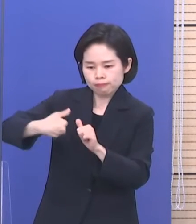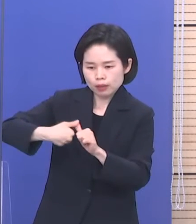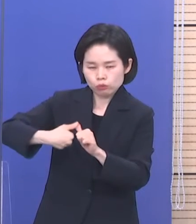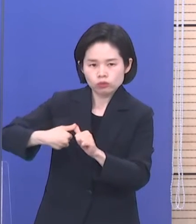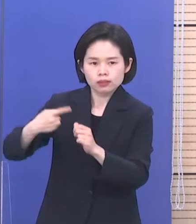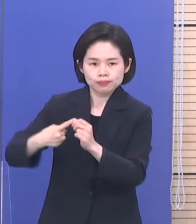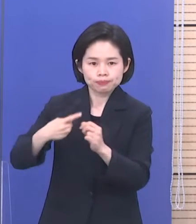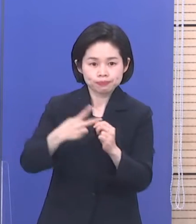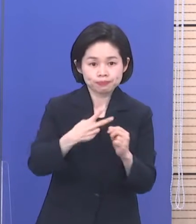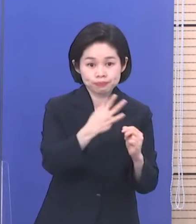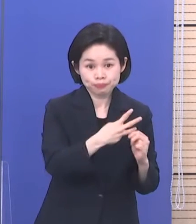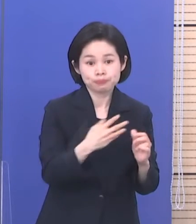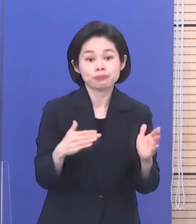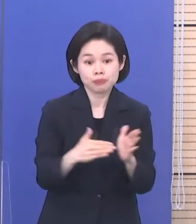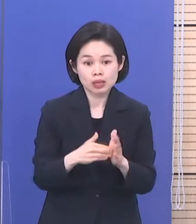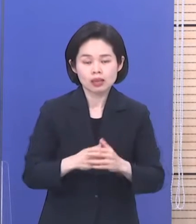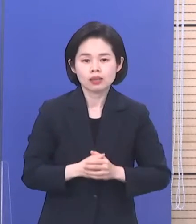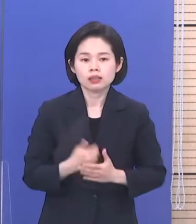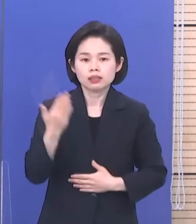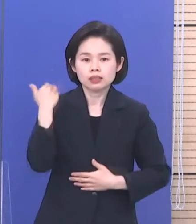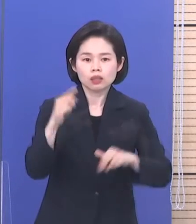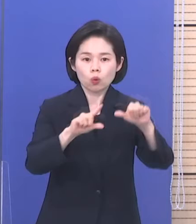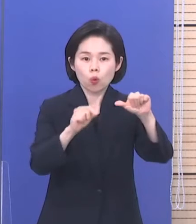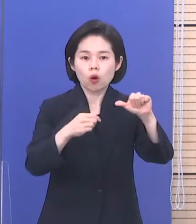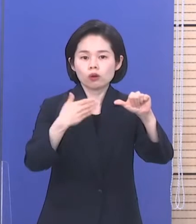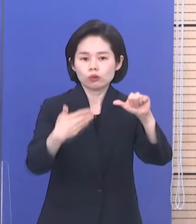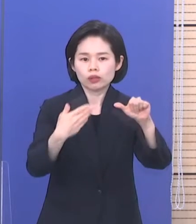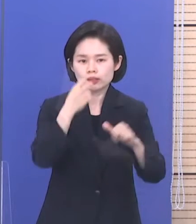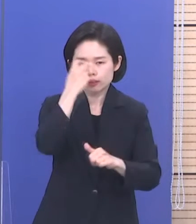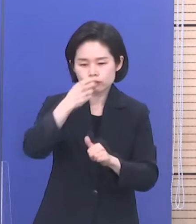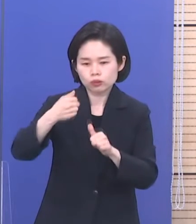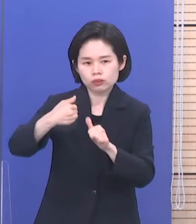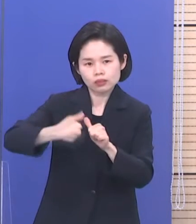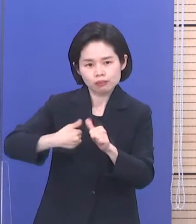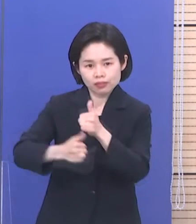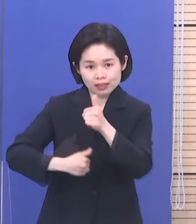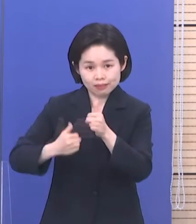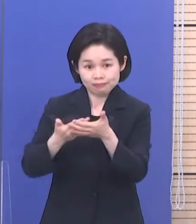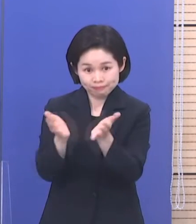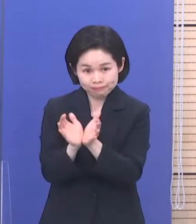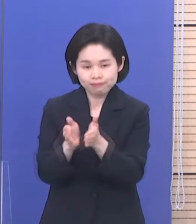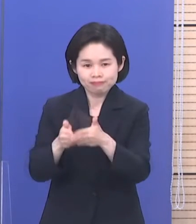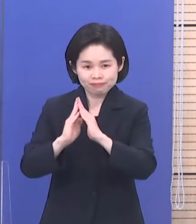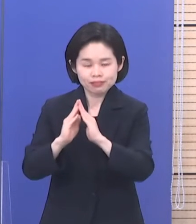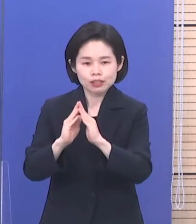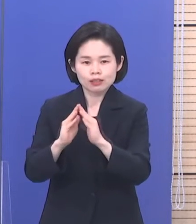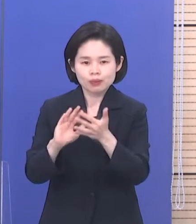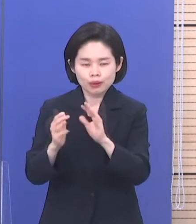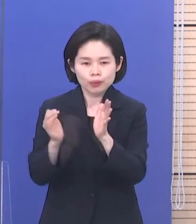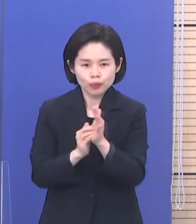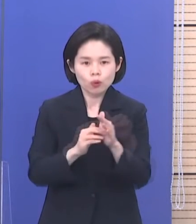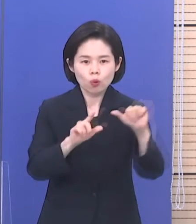바 있습니다. 지난 5월 9일 검증 자문단, 5월 11일에는